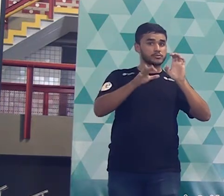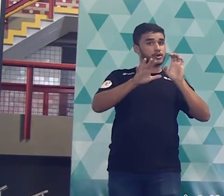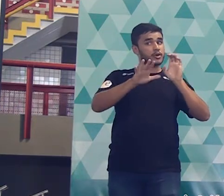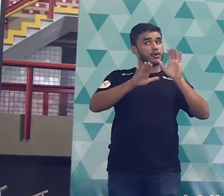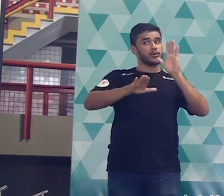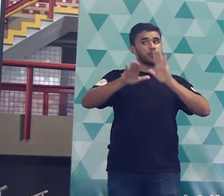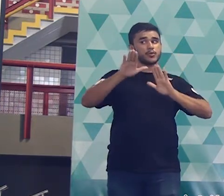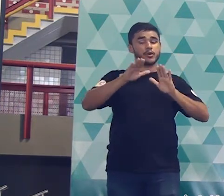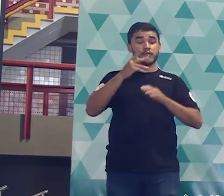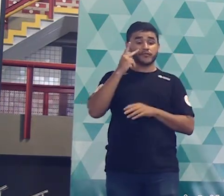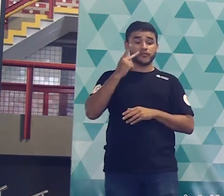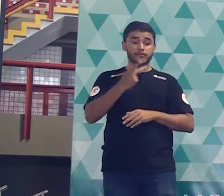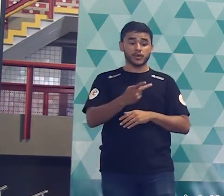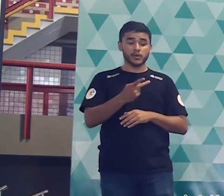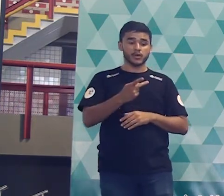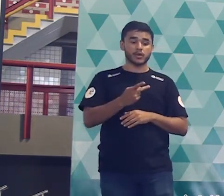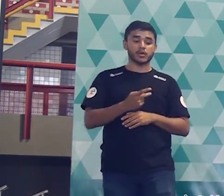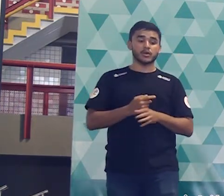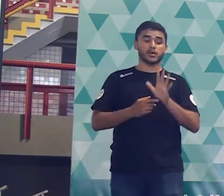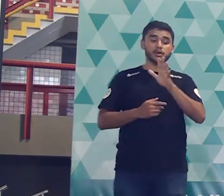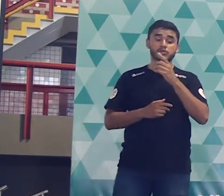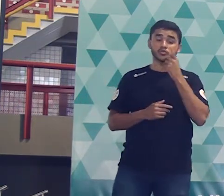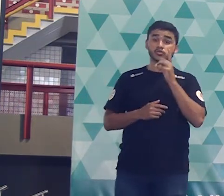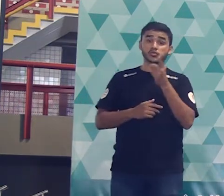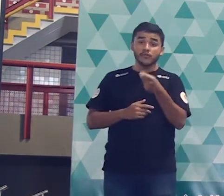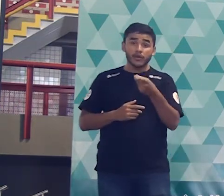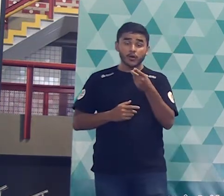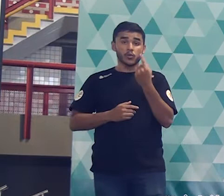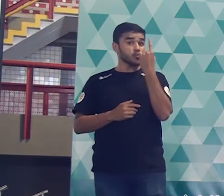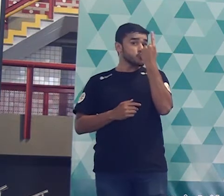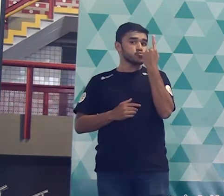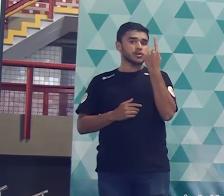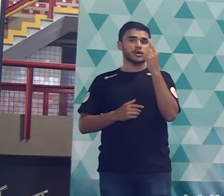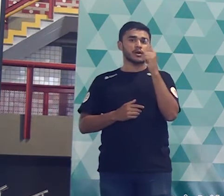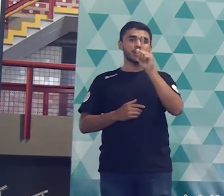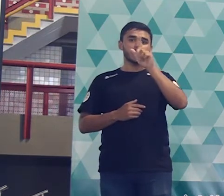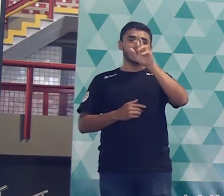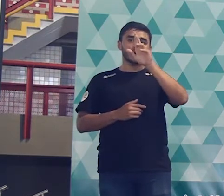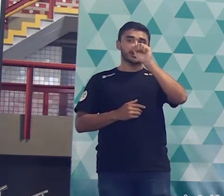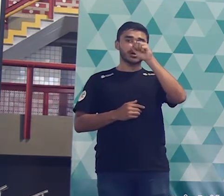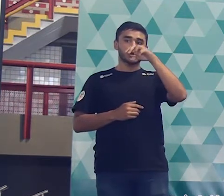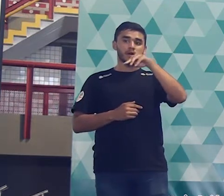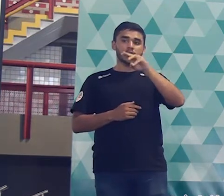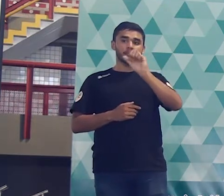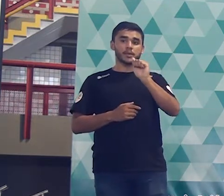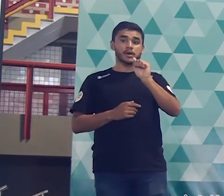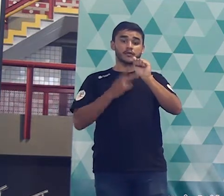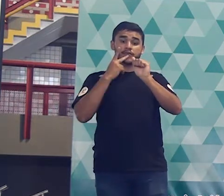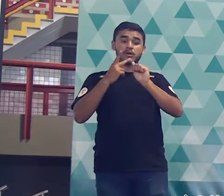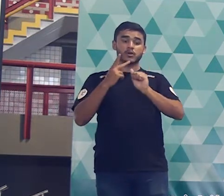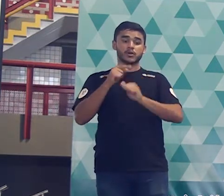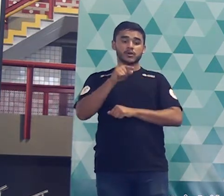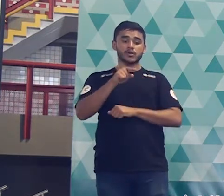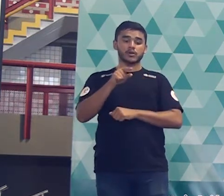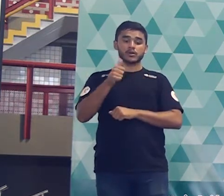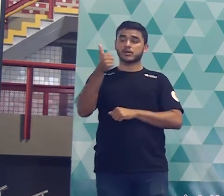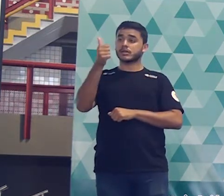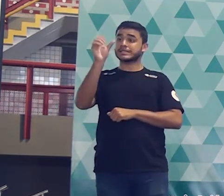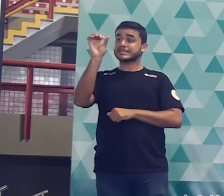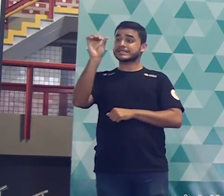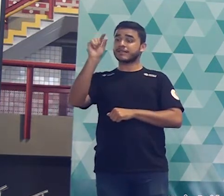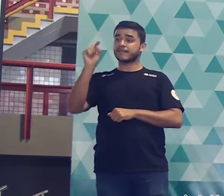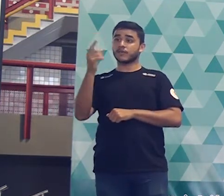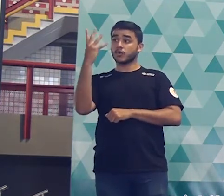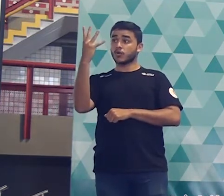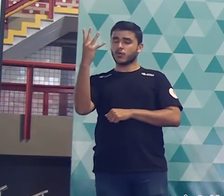a questão não pediu a queima de 1 grama do bioóleo. A questão pediu a queima de quantos? 5. Agora você vai fazer uma regrinha de 3